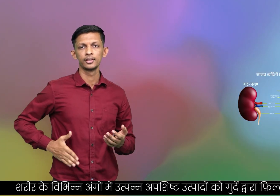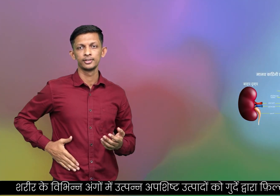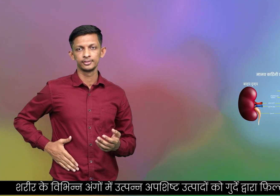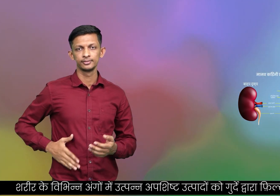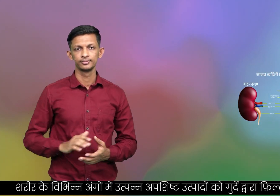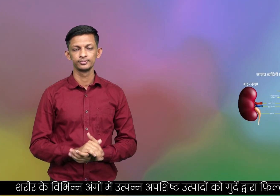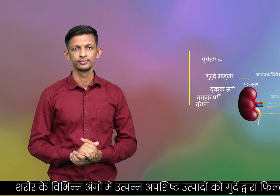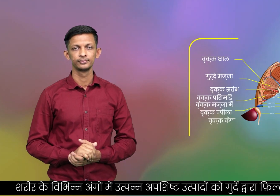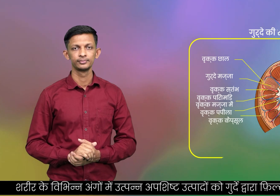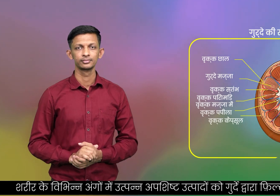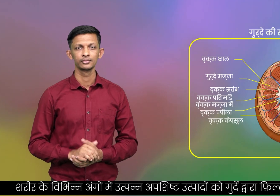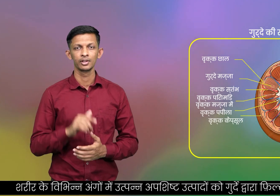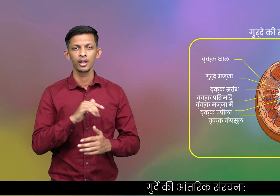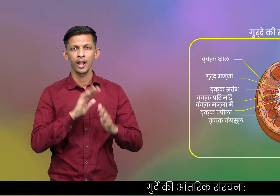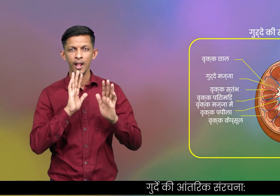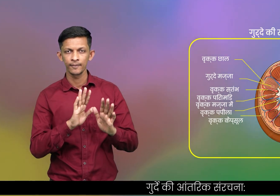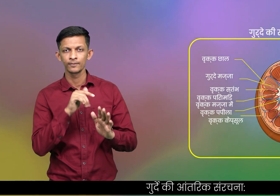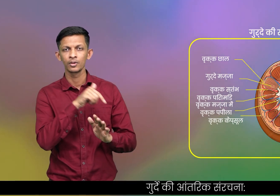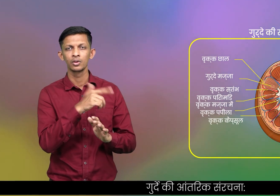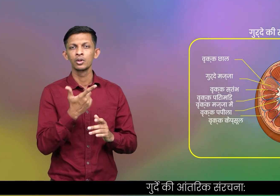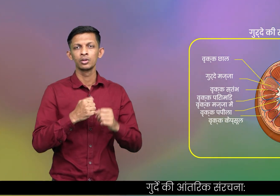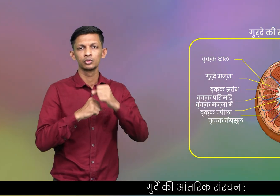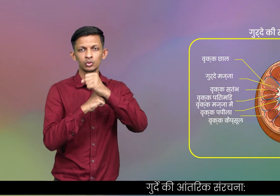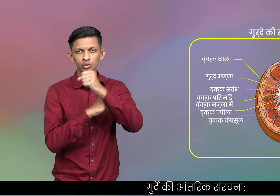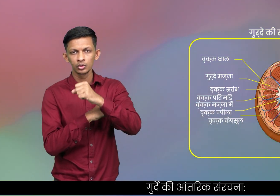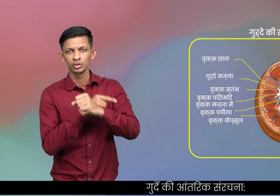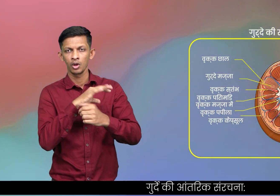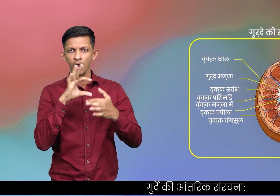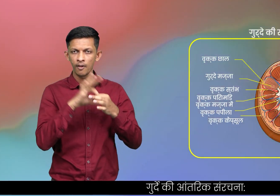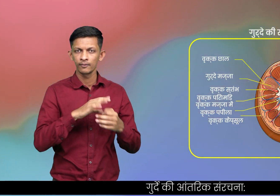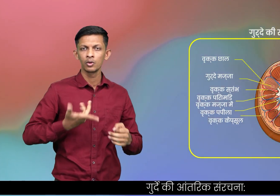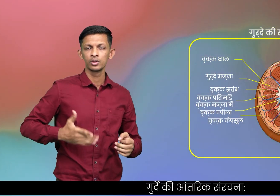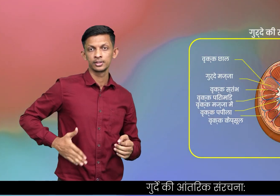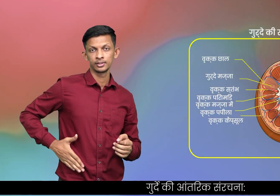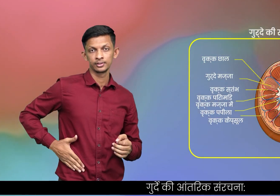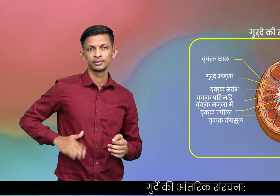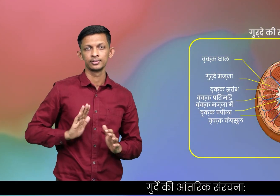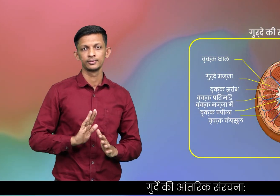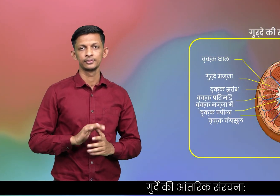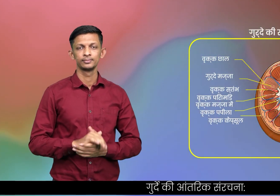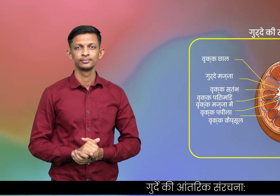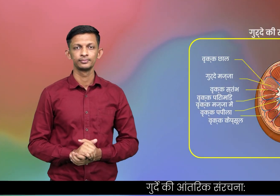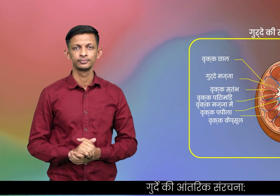हटा दिया जाता है। गुर्दे की आंतरिक संरचना